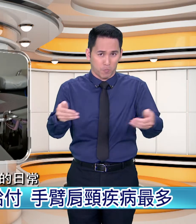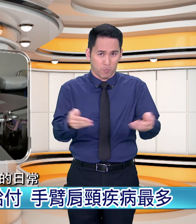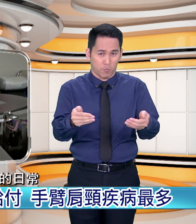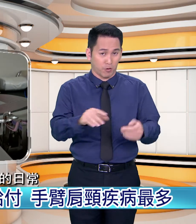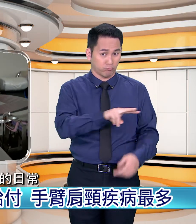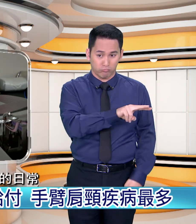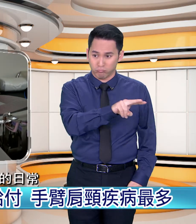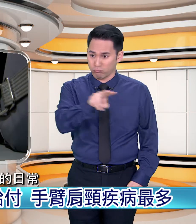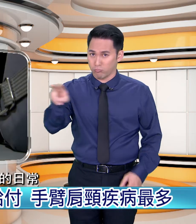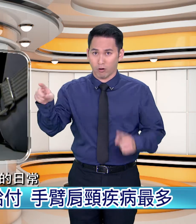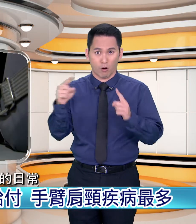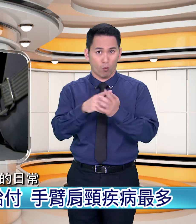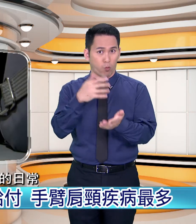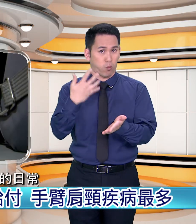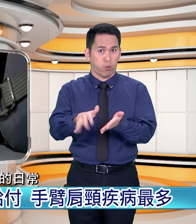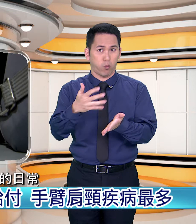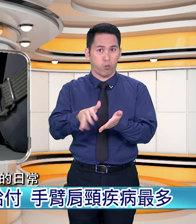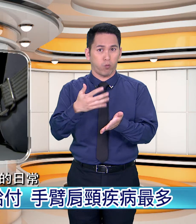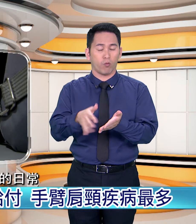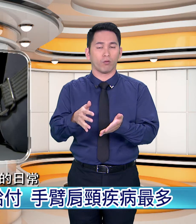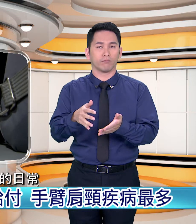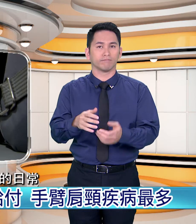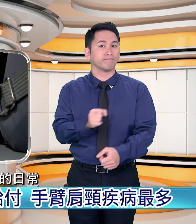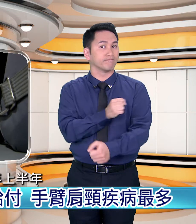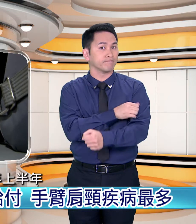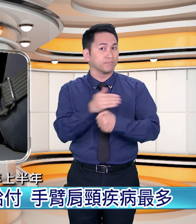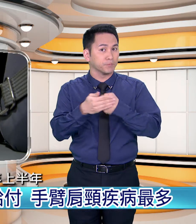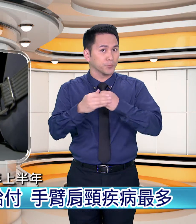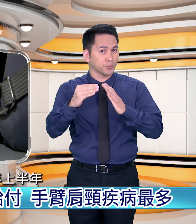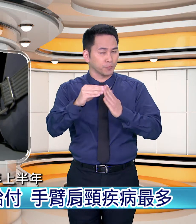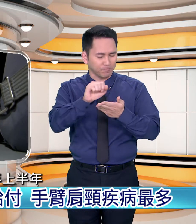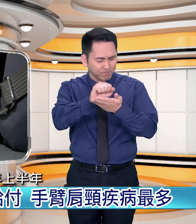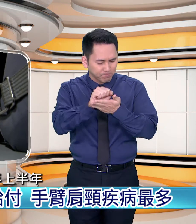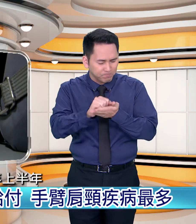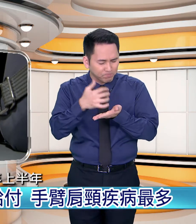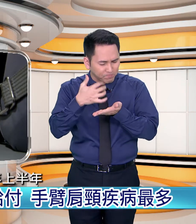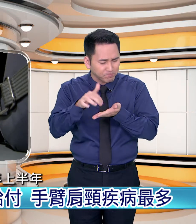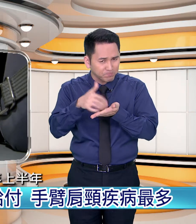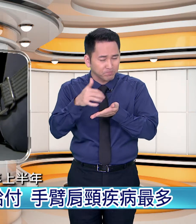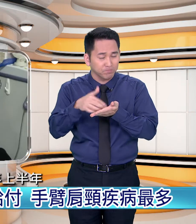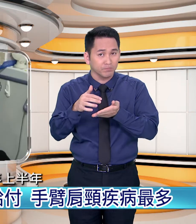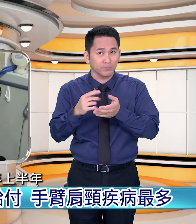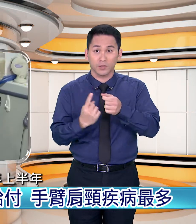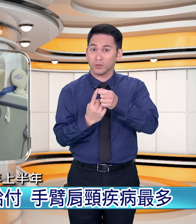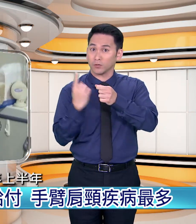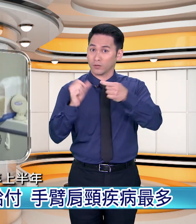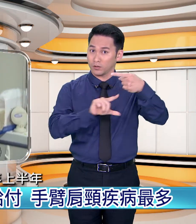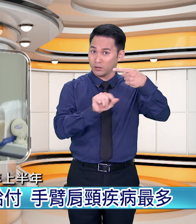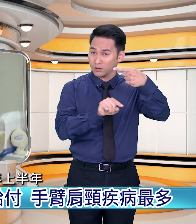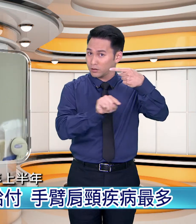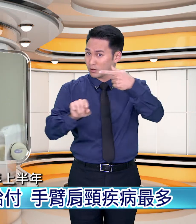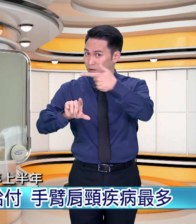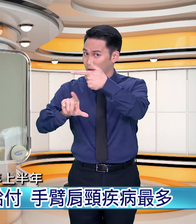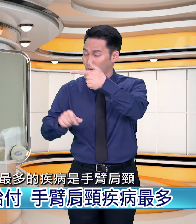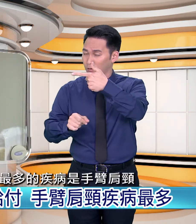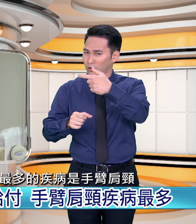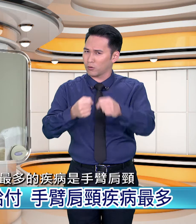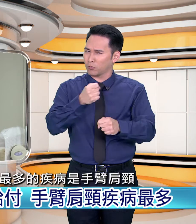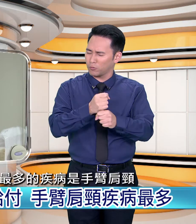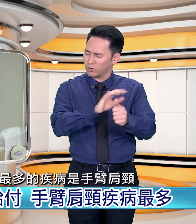工朋友的日常。而劳保局统计，去年的上半年申请职业病